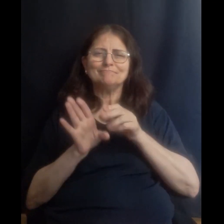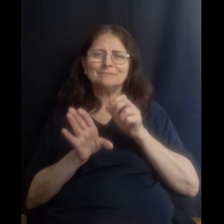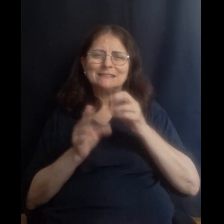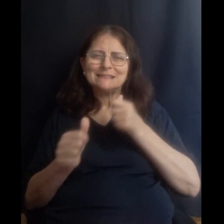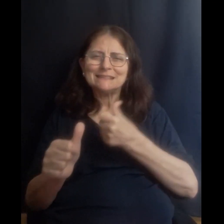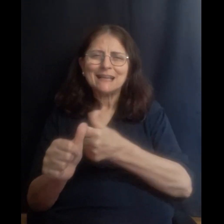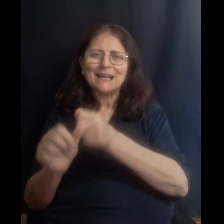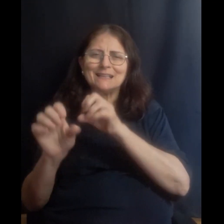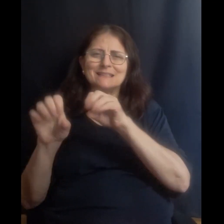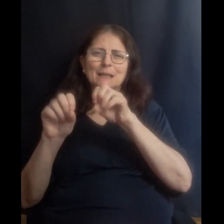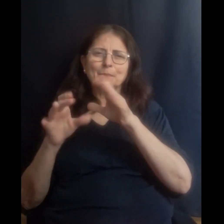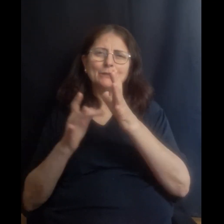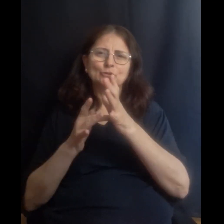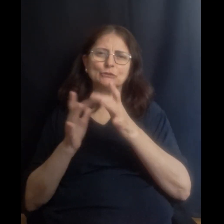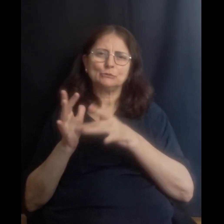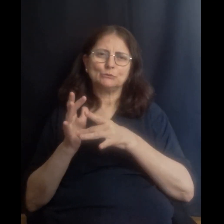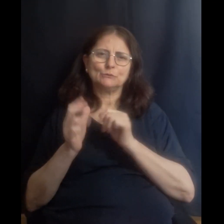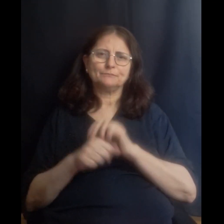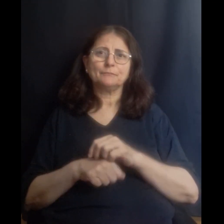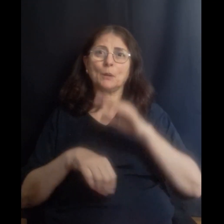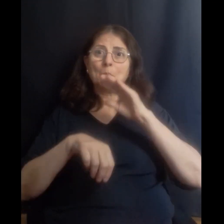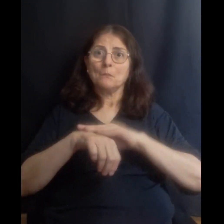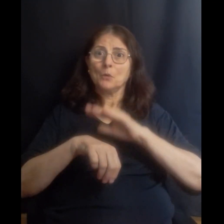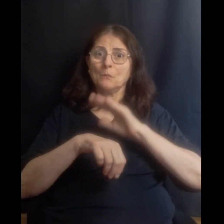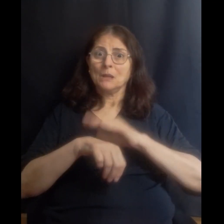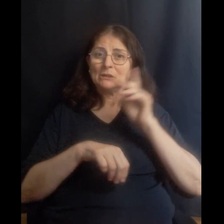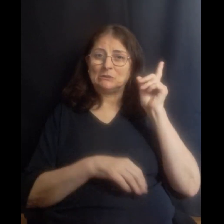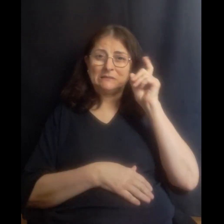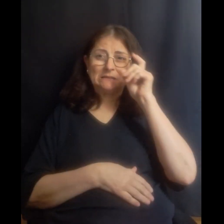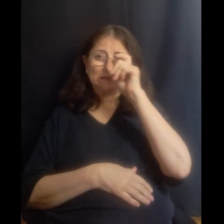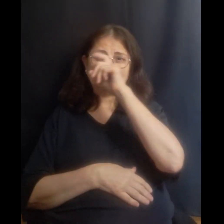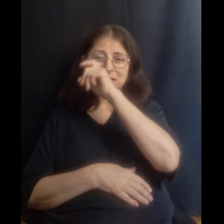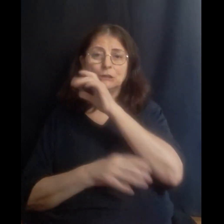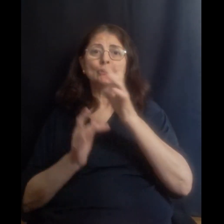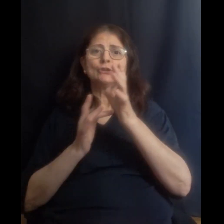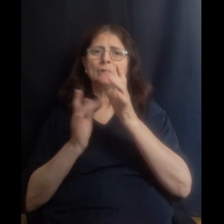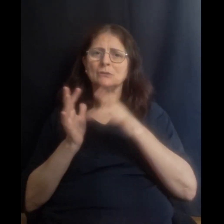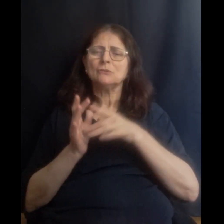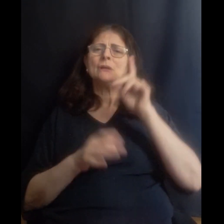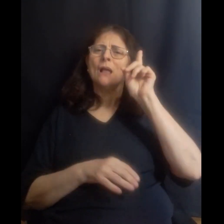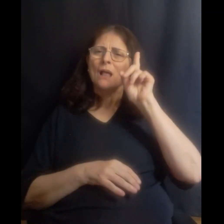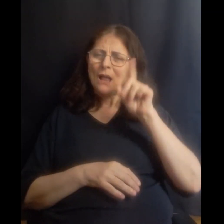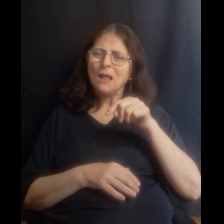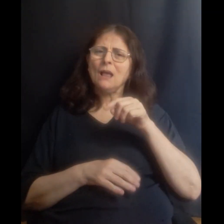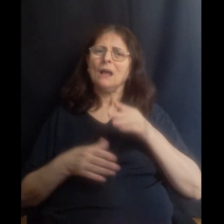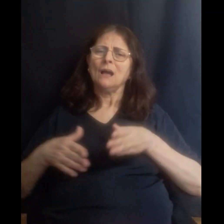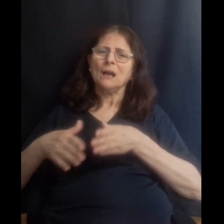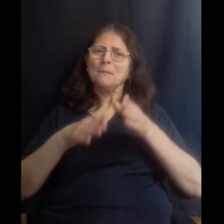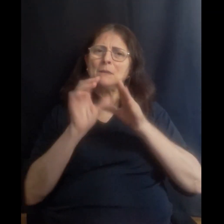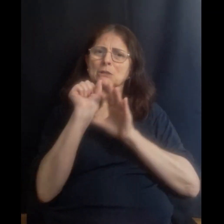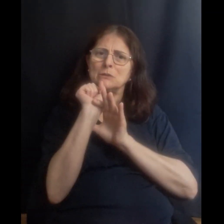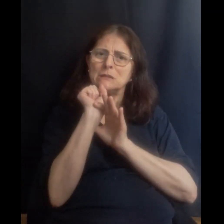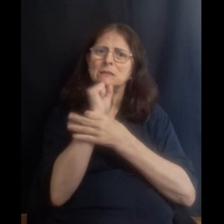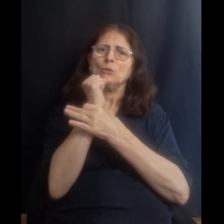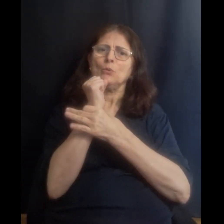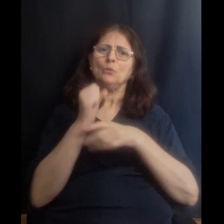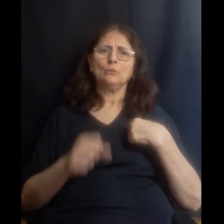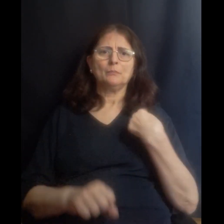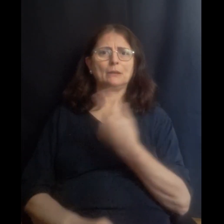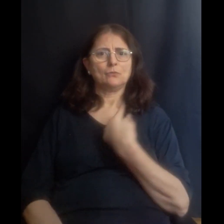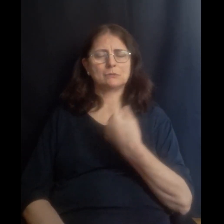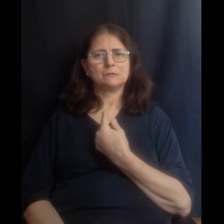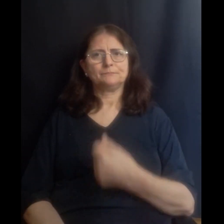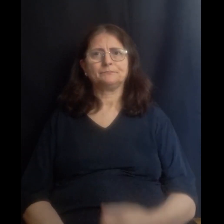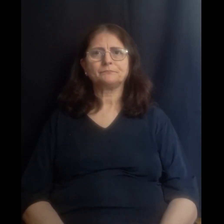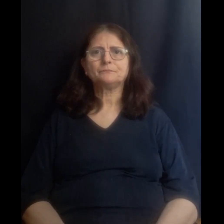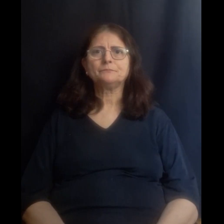seus exemplos. E nos momentos difíceis, Jesus é o caminho seguro para todos